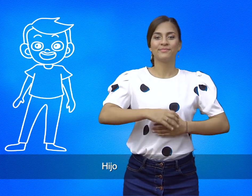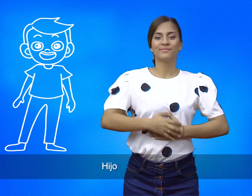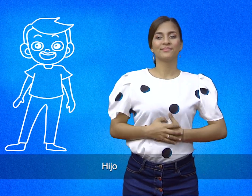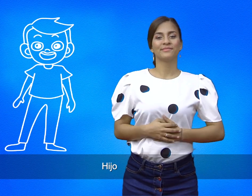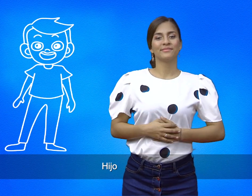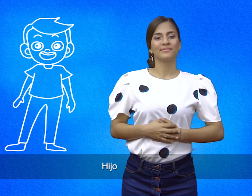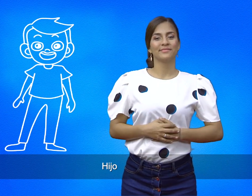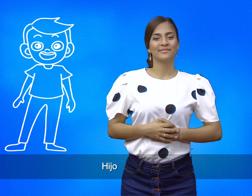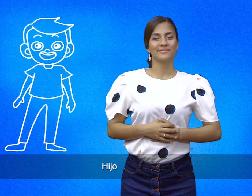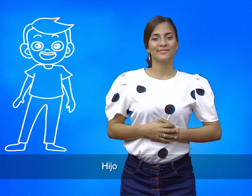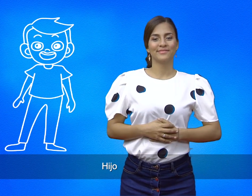Hijo.